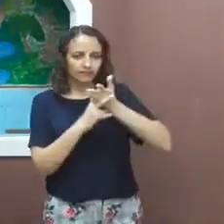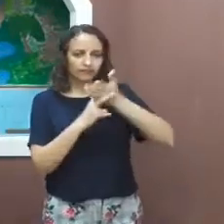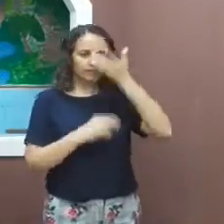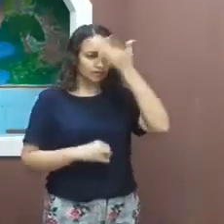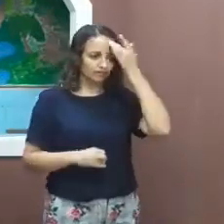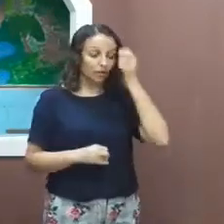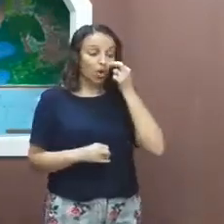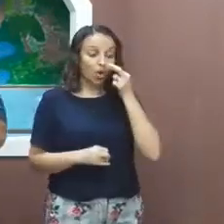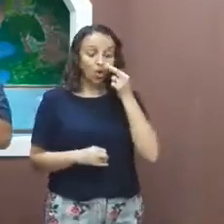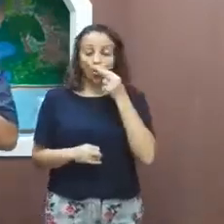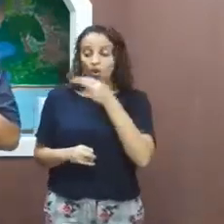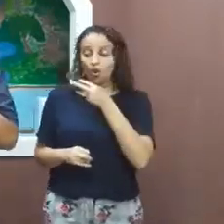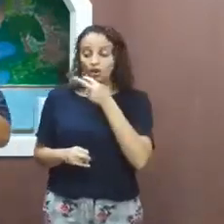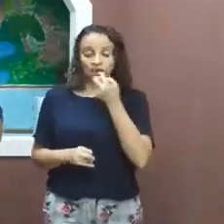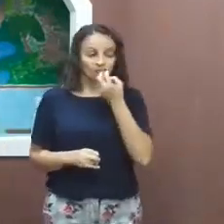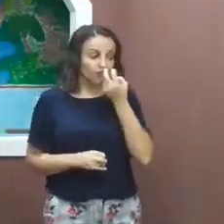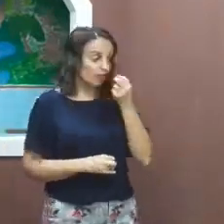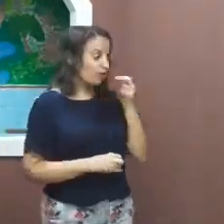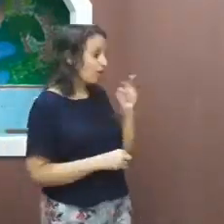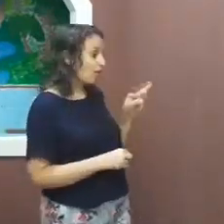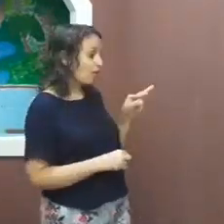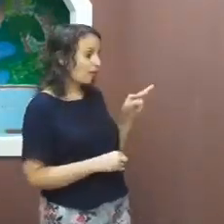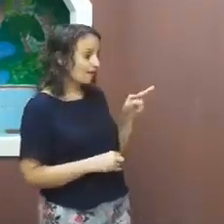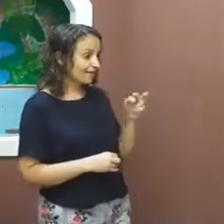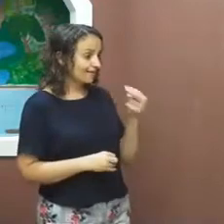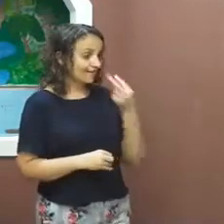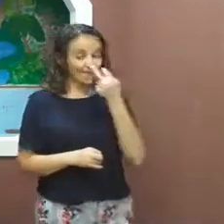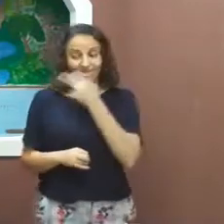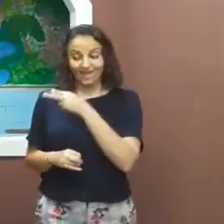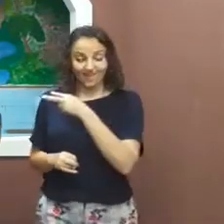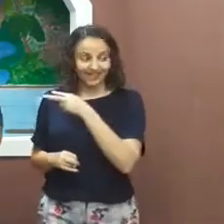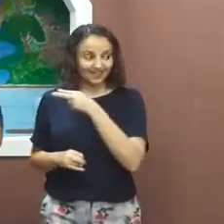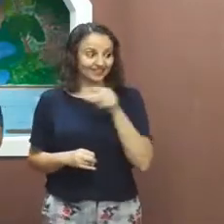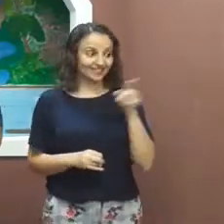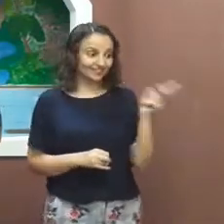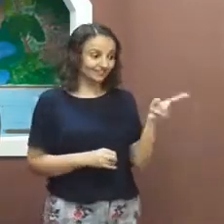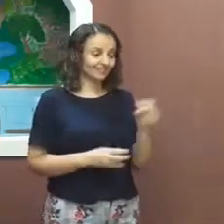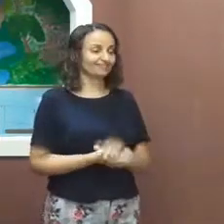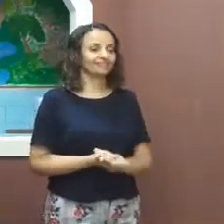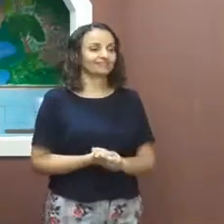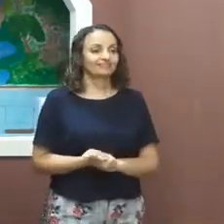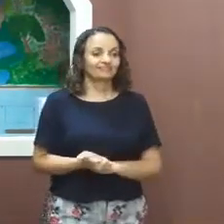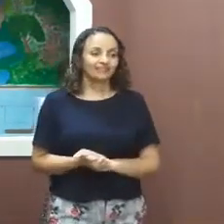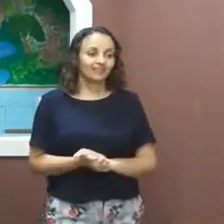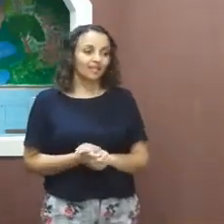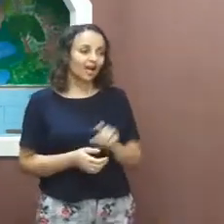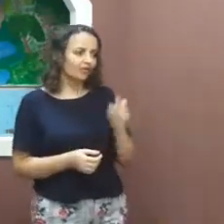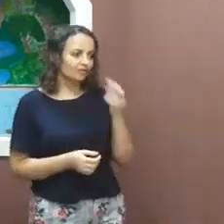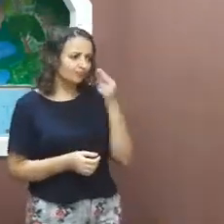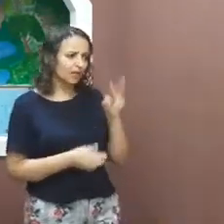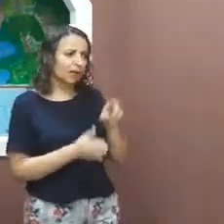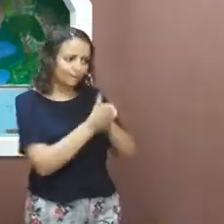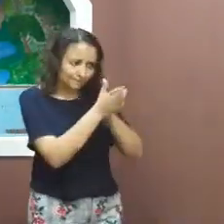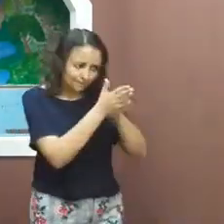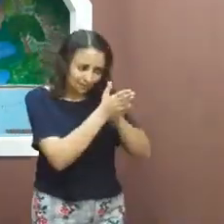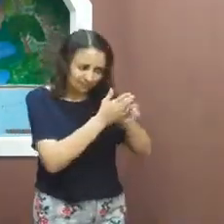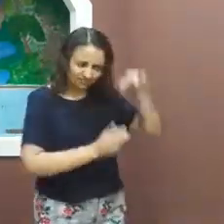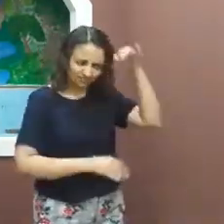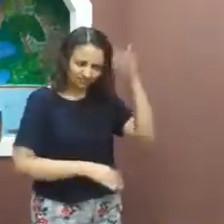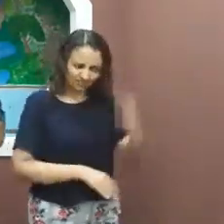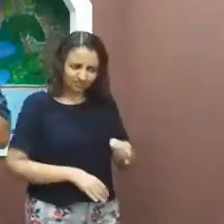está do seu lado. Olha bem, olha para quem está do seu lado. Olhou? Tá, se essa pesquisa estiver